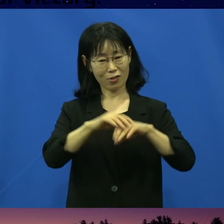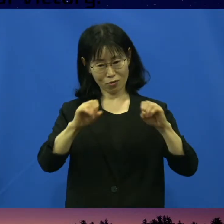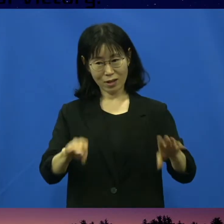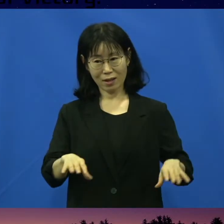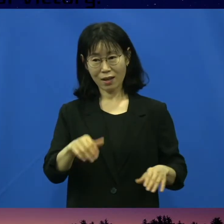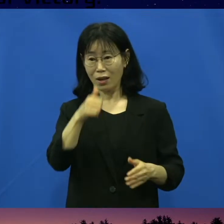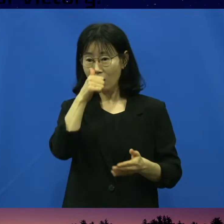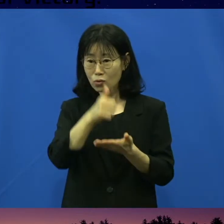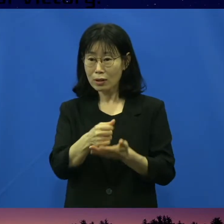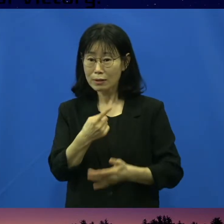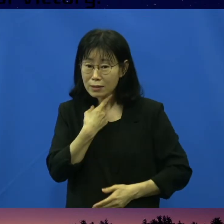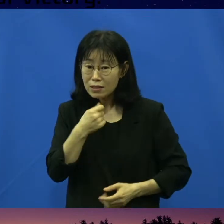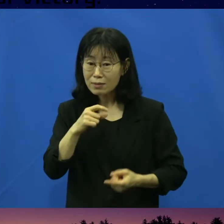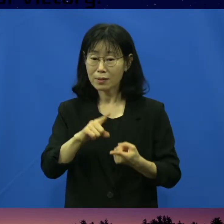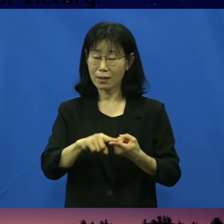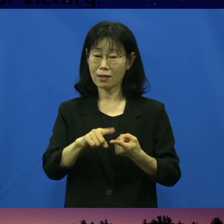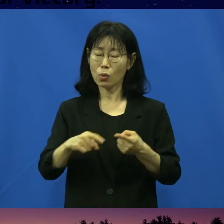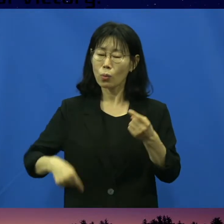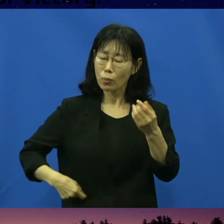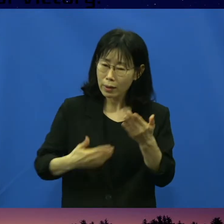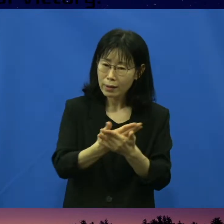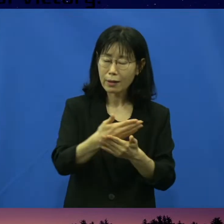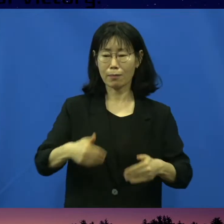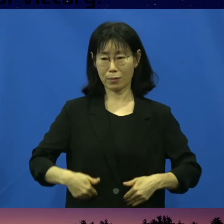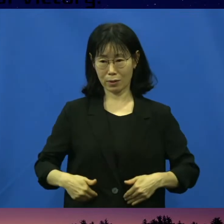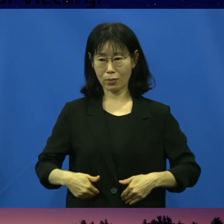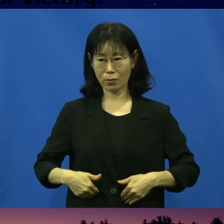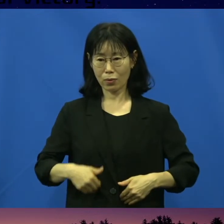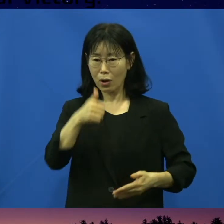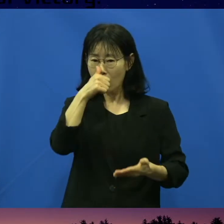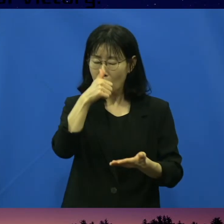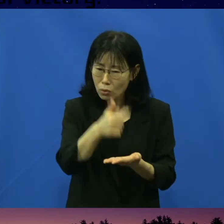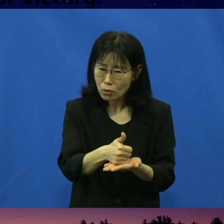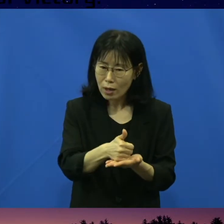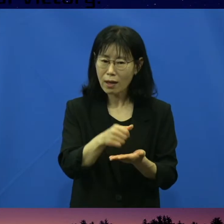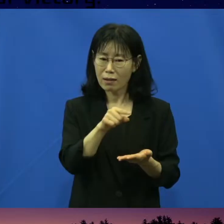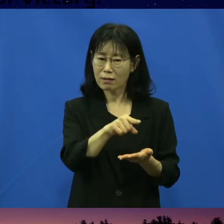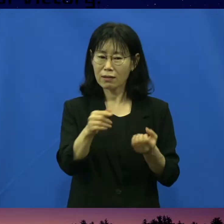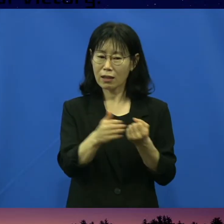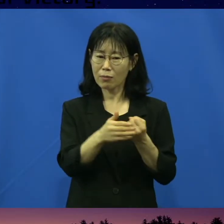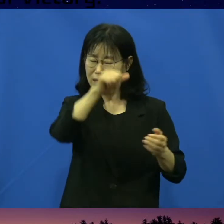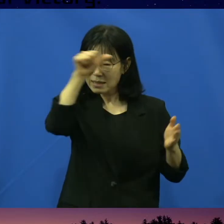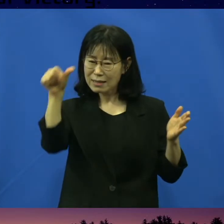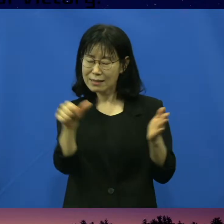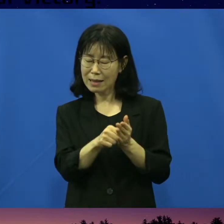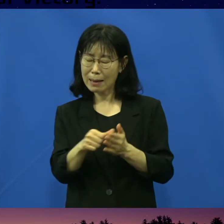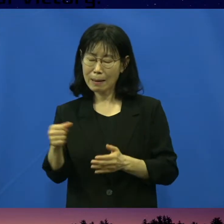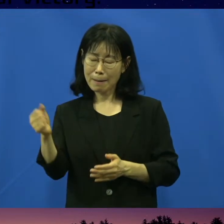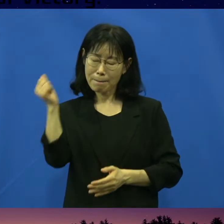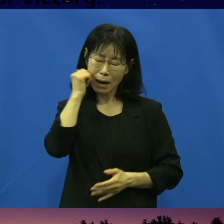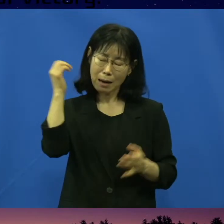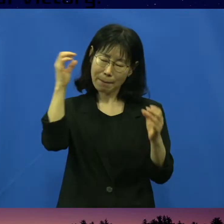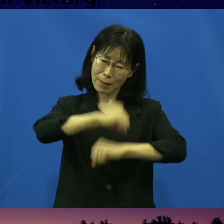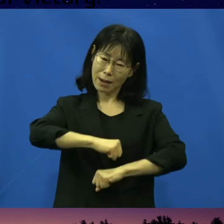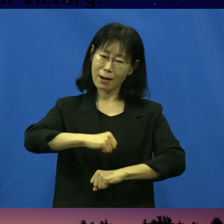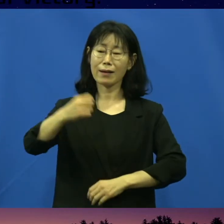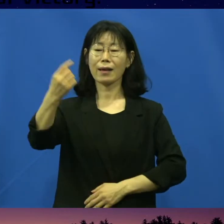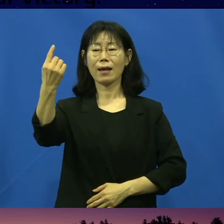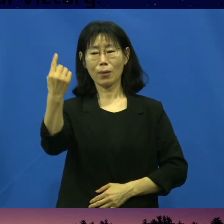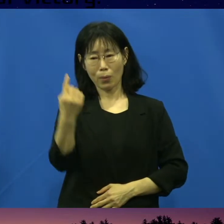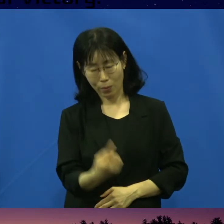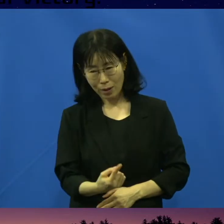그 죄가 우리를 온 삶을 뿌리채 온통 우리의 인생에 영향을 미쳐 결국은 망한 길로 가는,